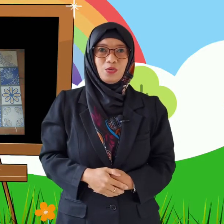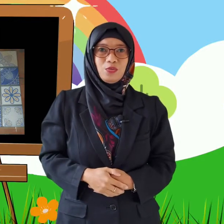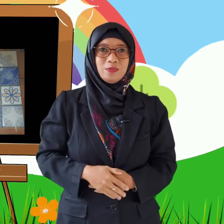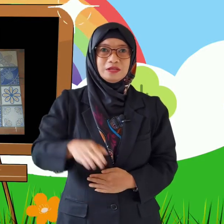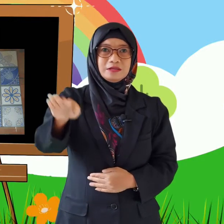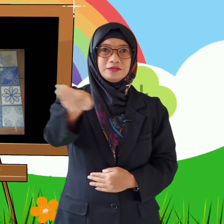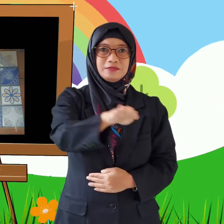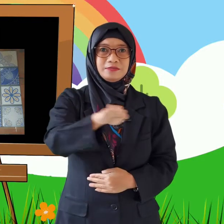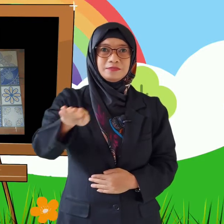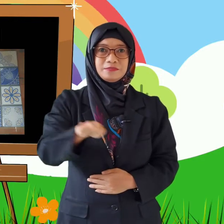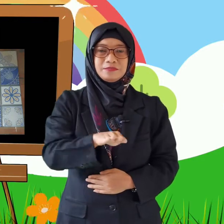Ubin.